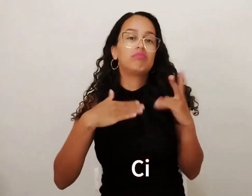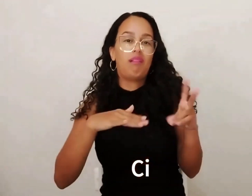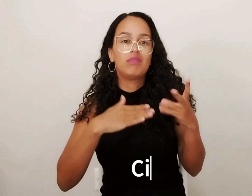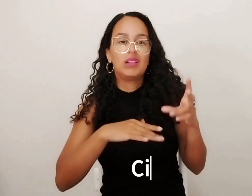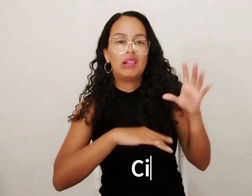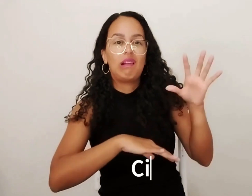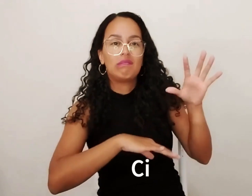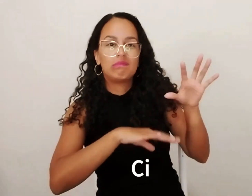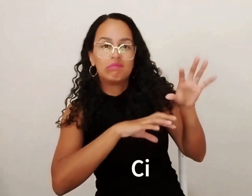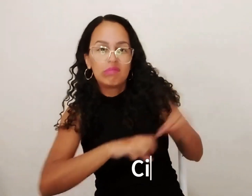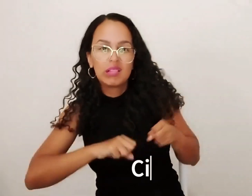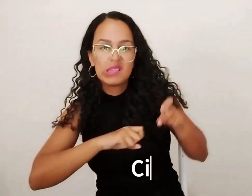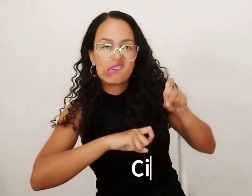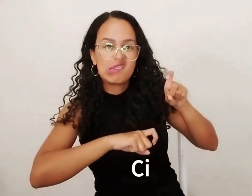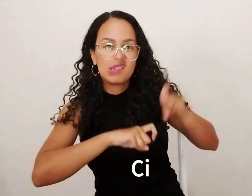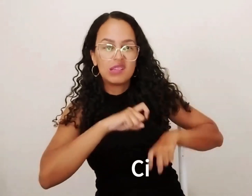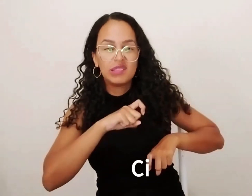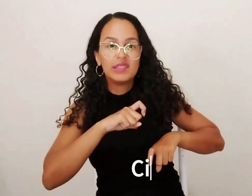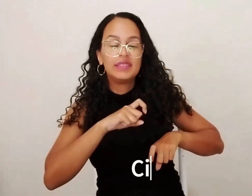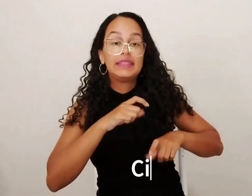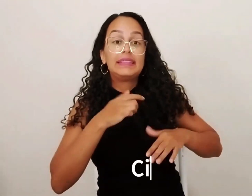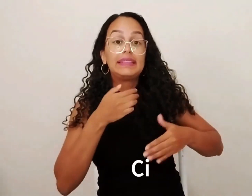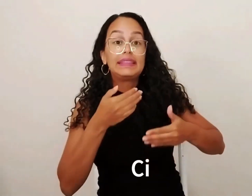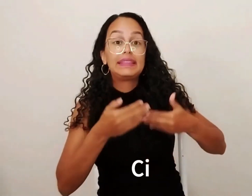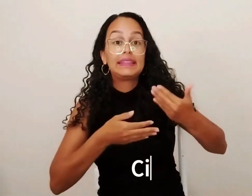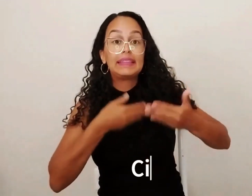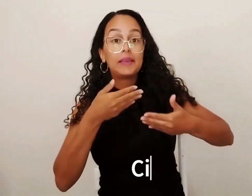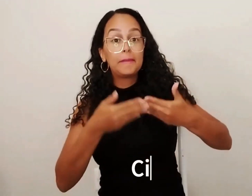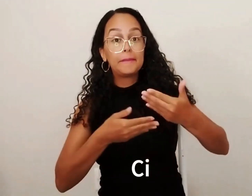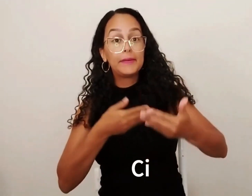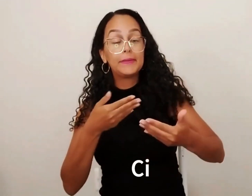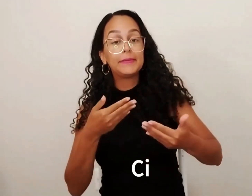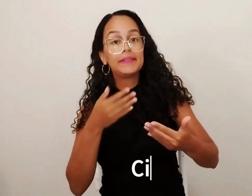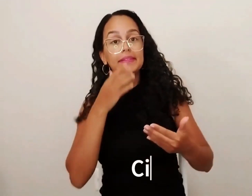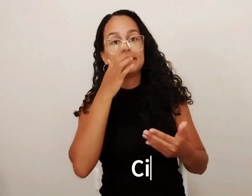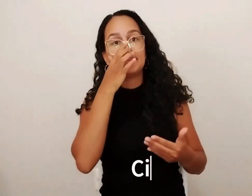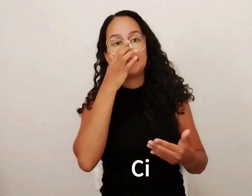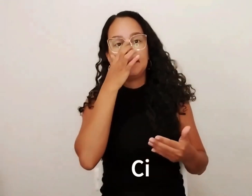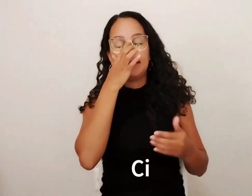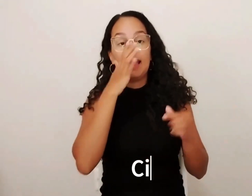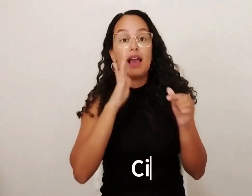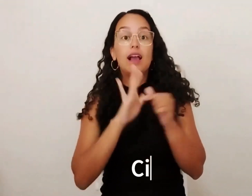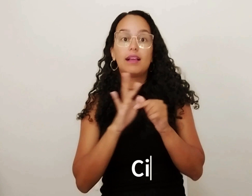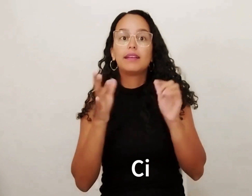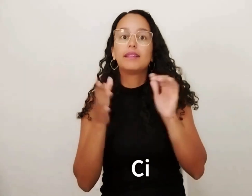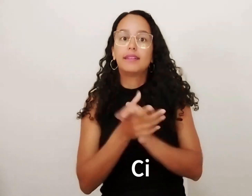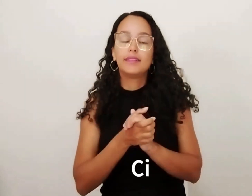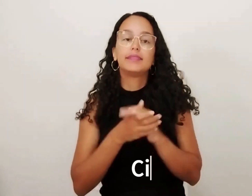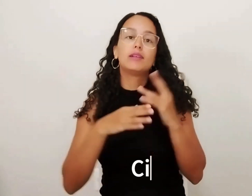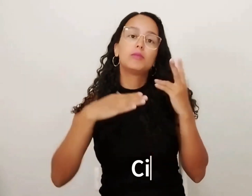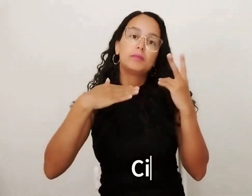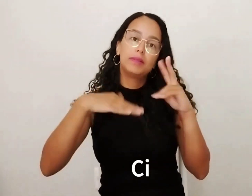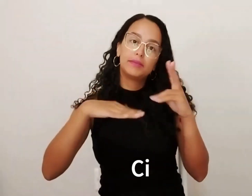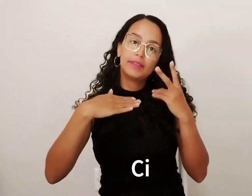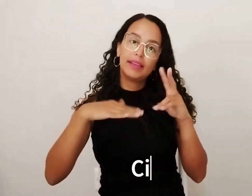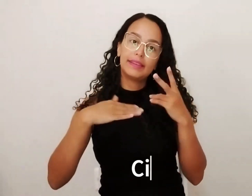imperador do Mato Virgem. Junto, eles têm um filho,